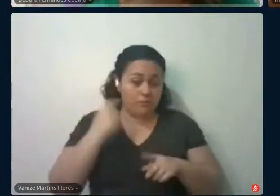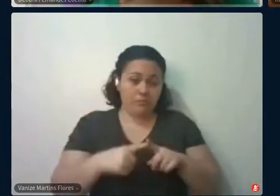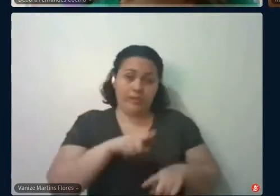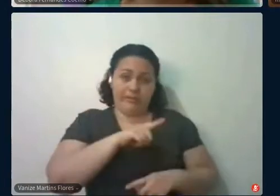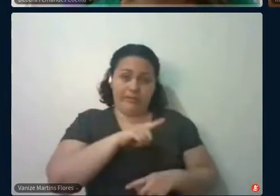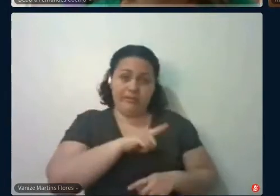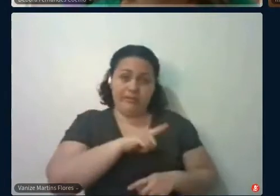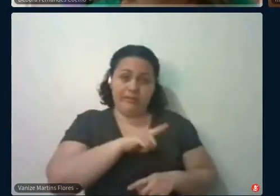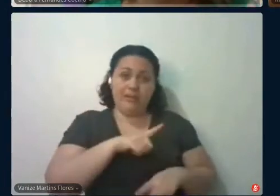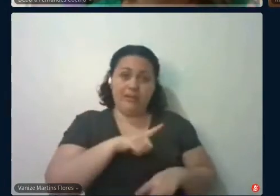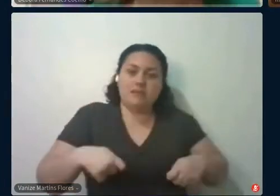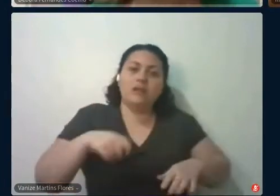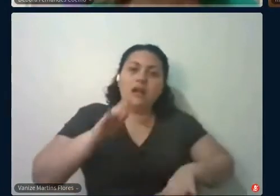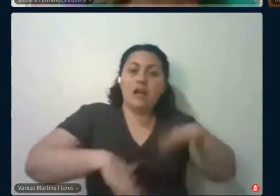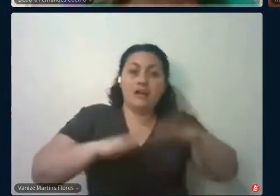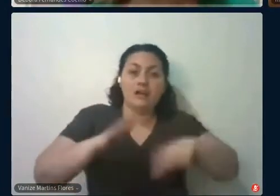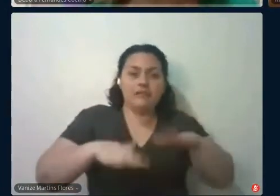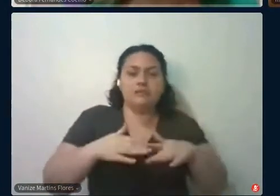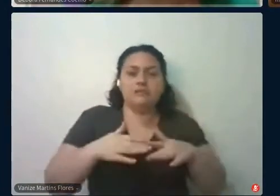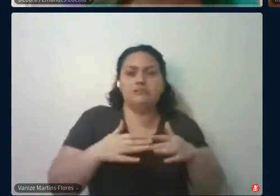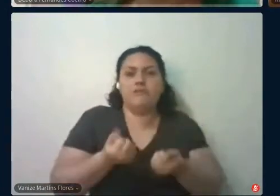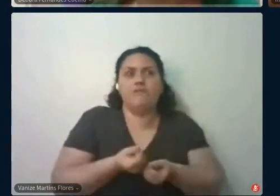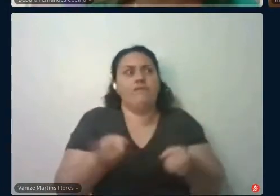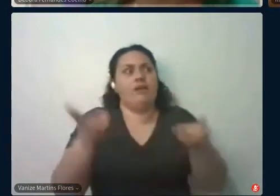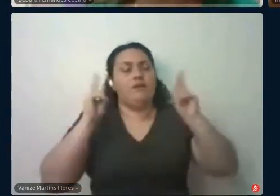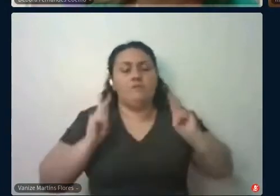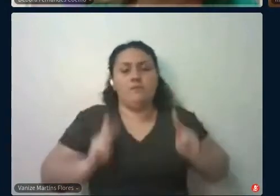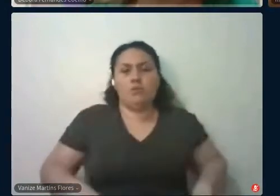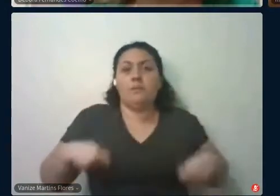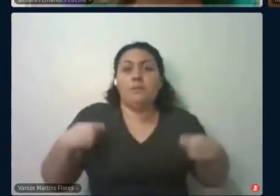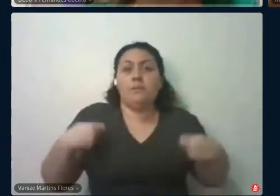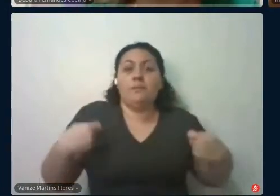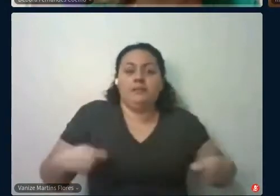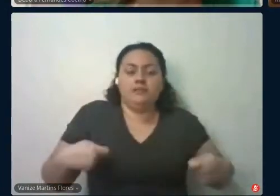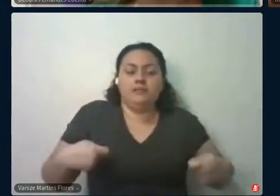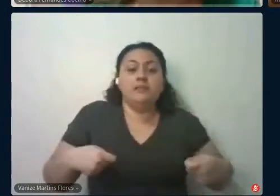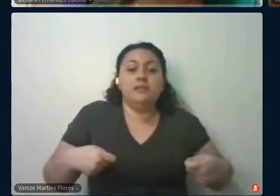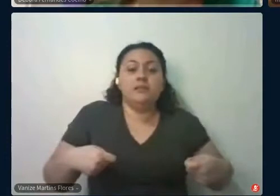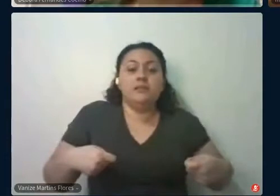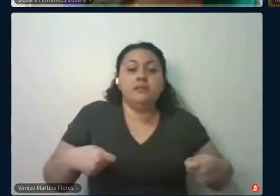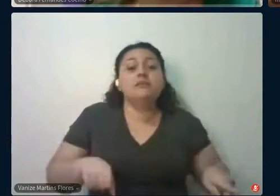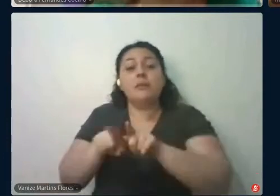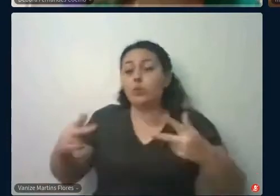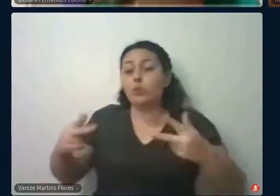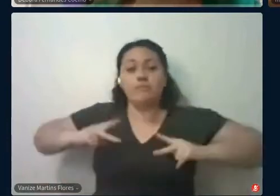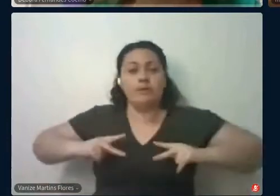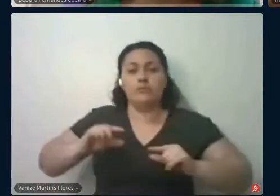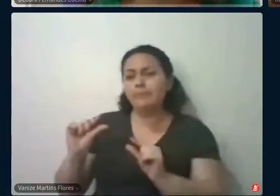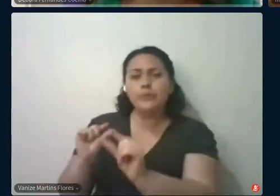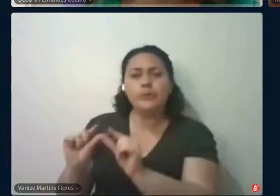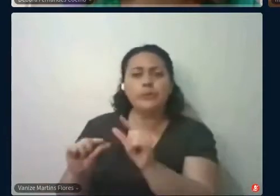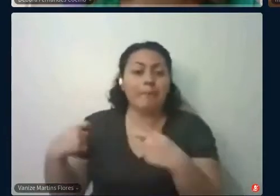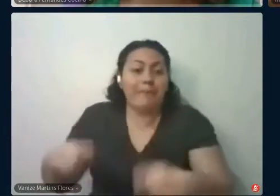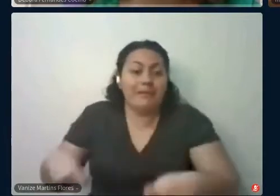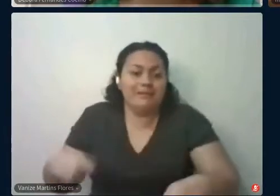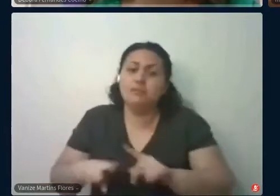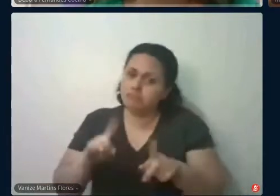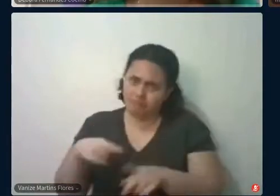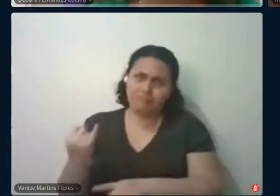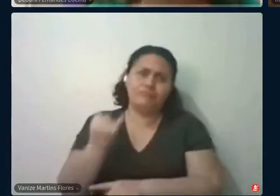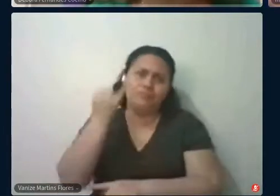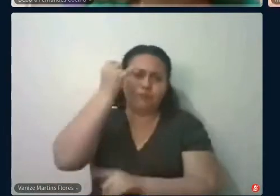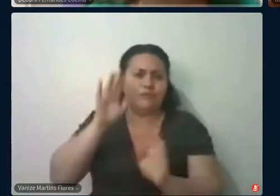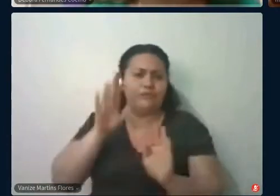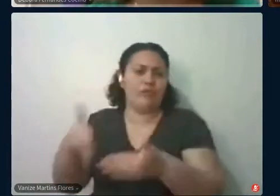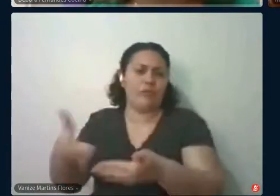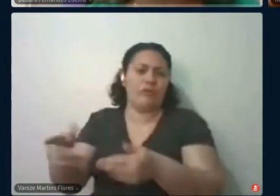pessoas precise, para aquelas necessidades que acabam sendo necessidades de poucas pessoas, mas que são importantes, e que daí a